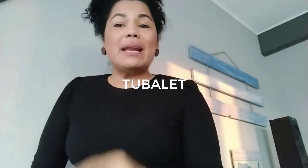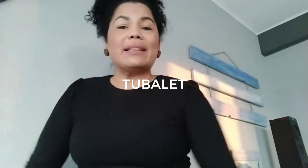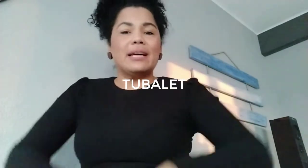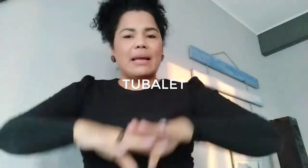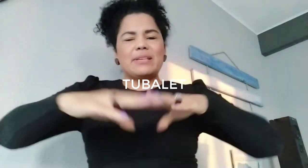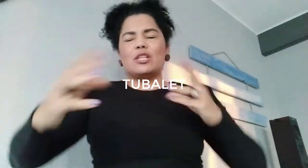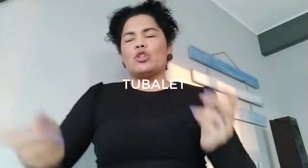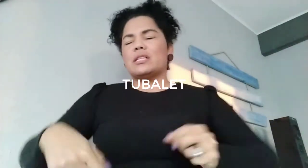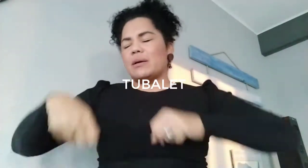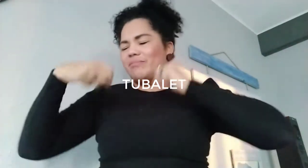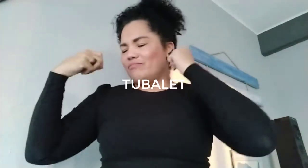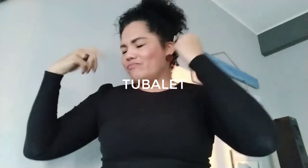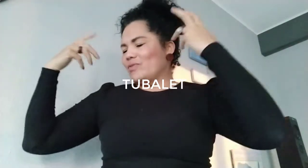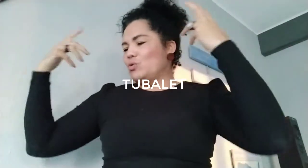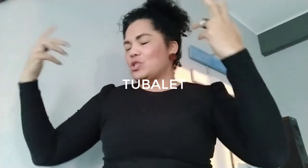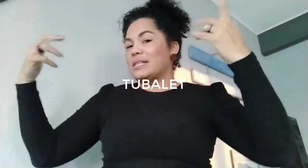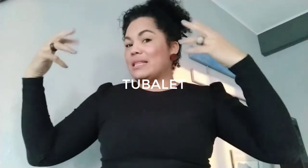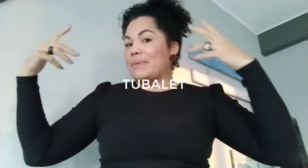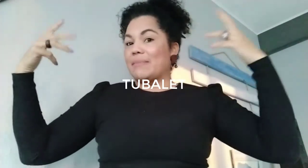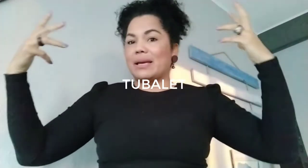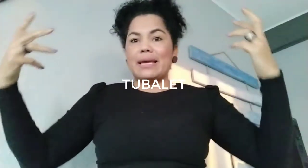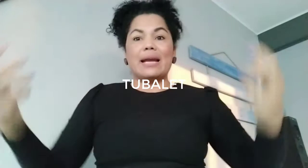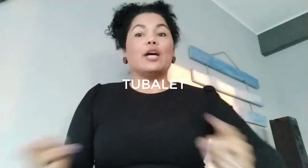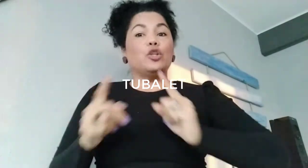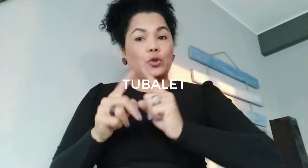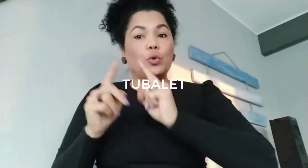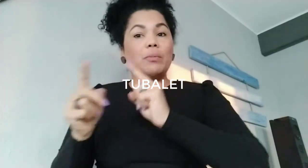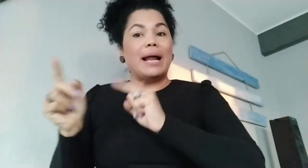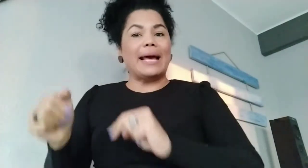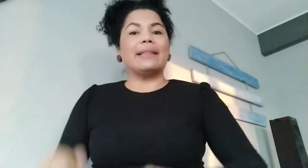tubalet, la mesa donde uno se siente para maquillar, tubalet.